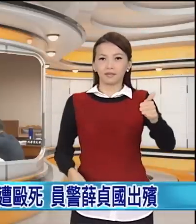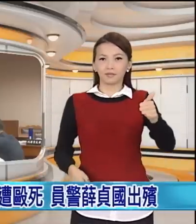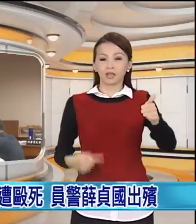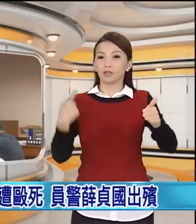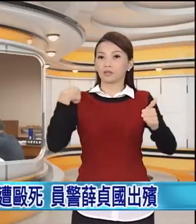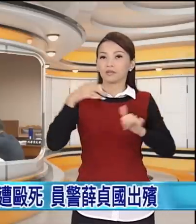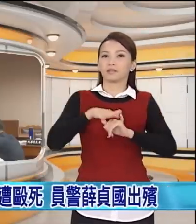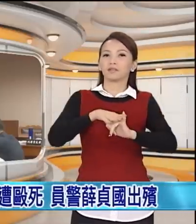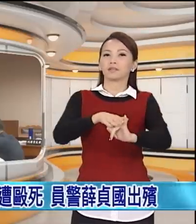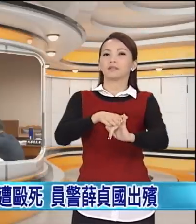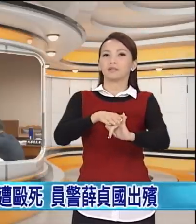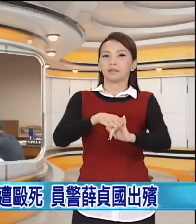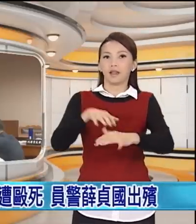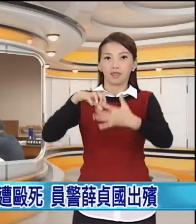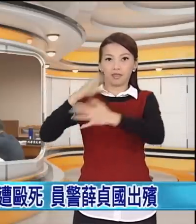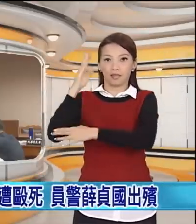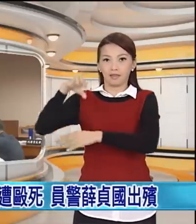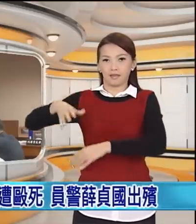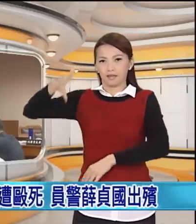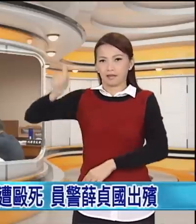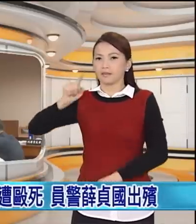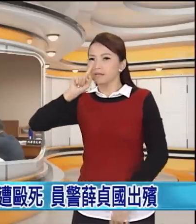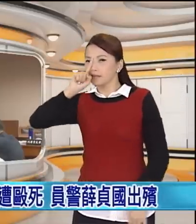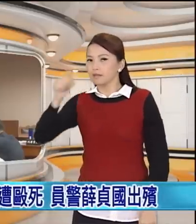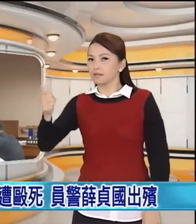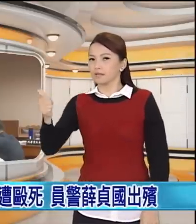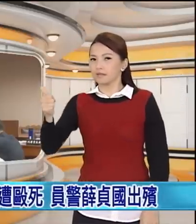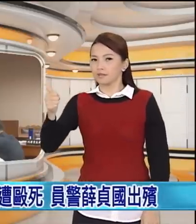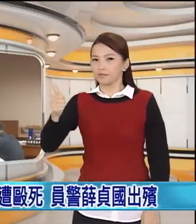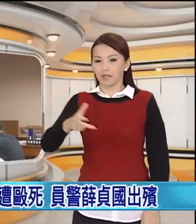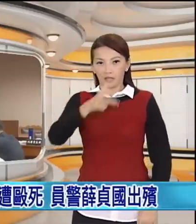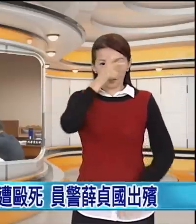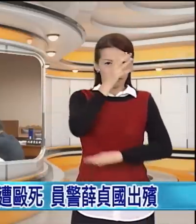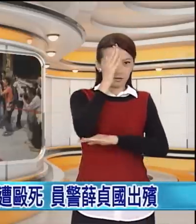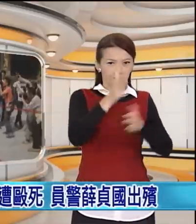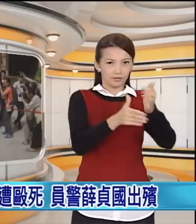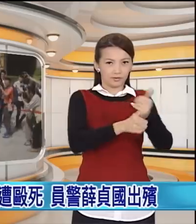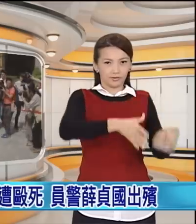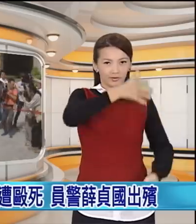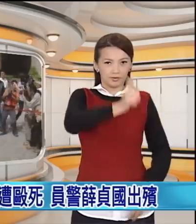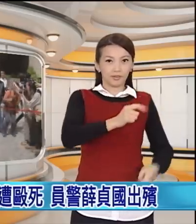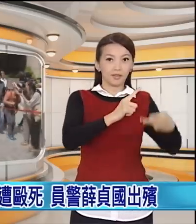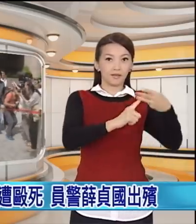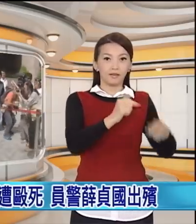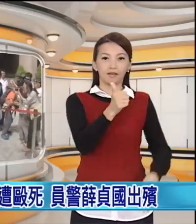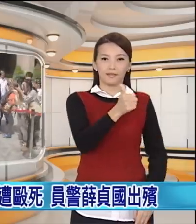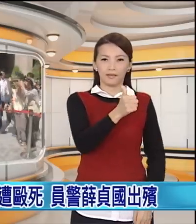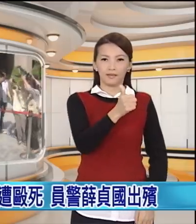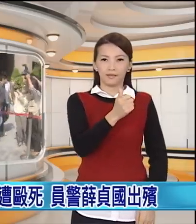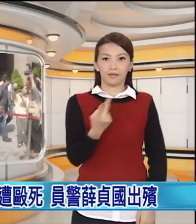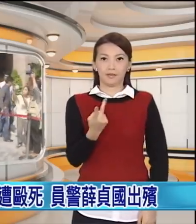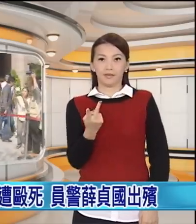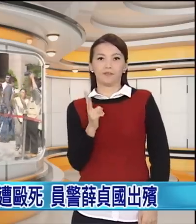内政部长陈威仁、警政署长王卓君也到立法院去进行专案报